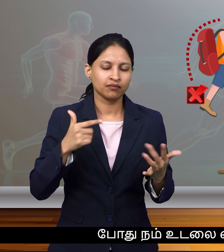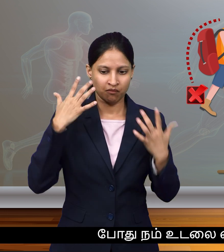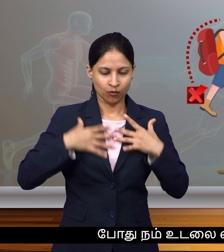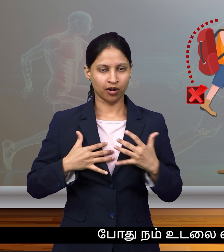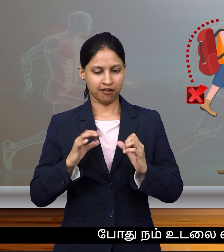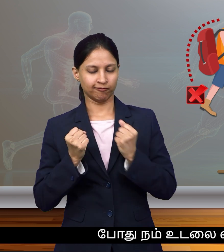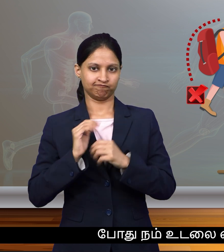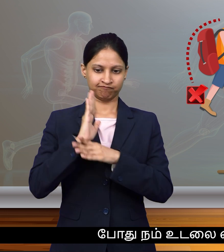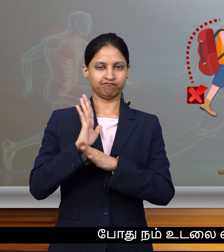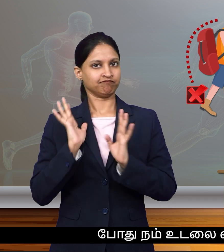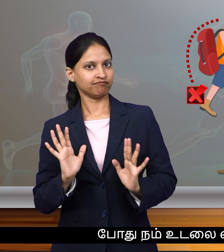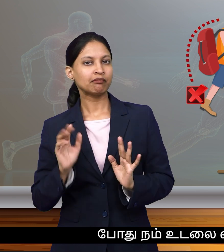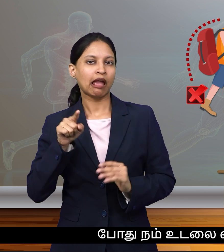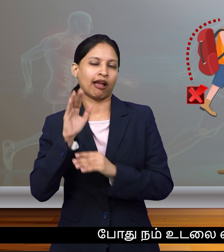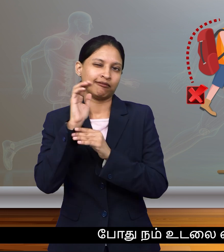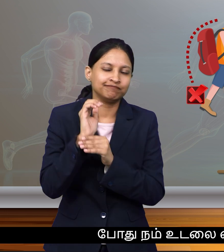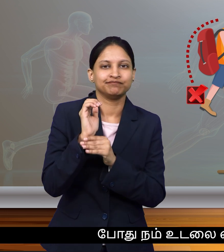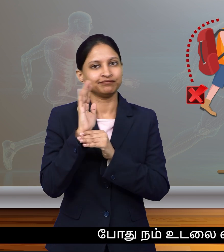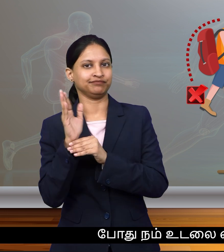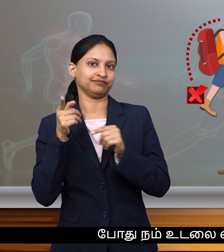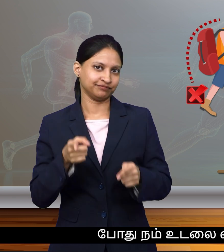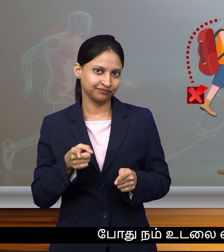உடலை வைத்திருக்கும் ஒரு நிலை.